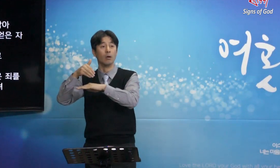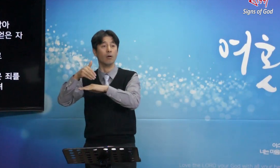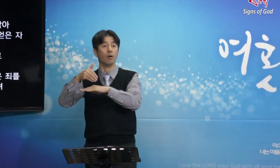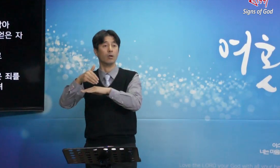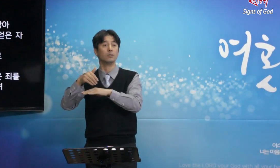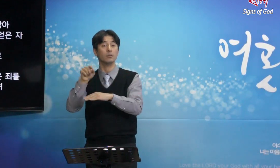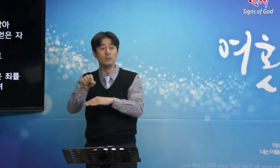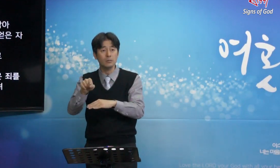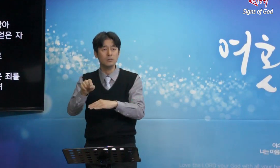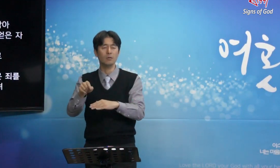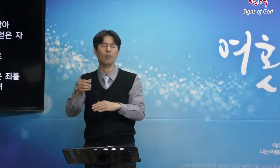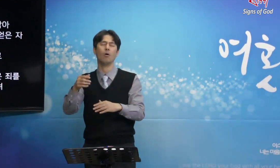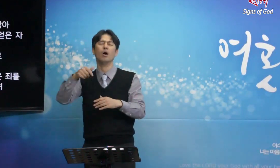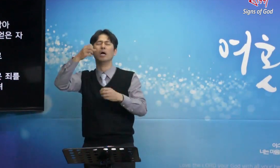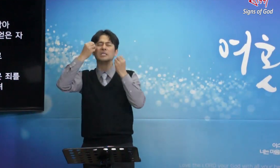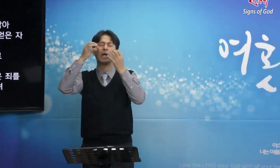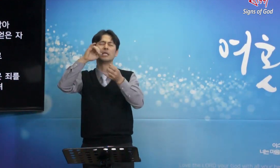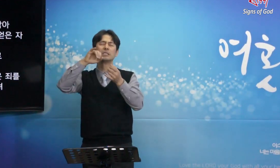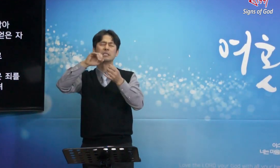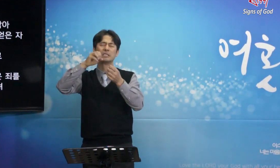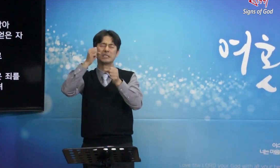하나님께서 이미 계획하신 그 계획,